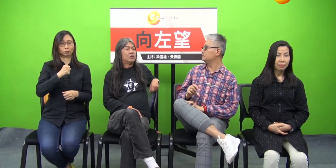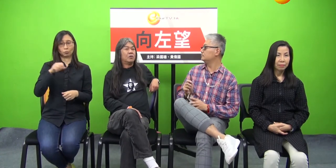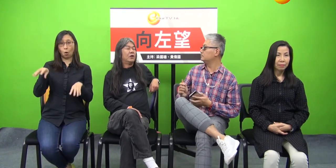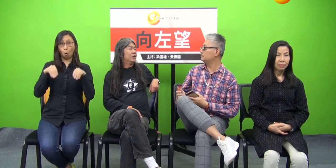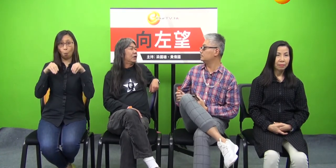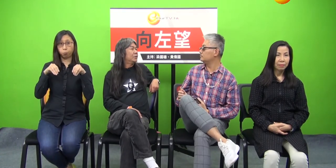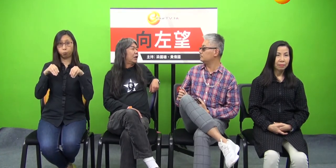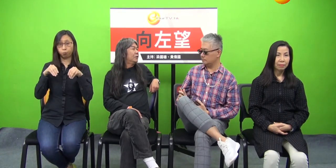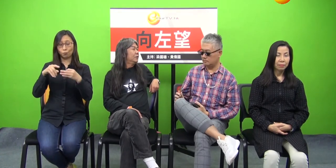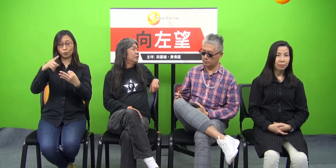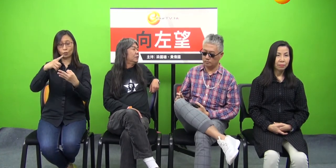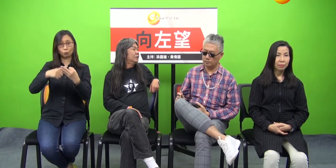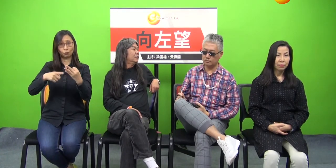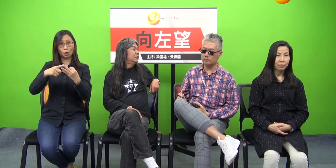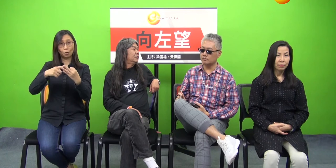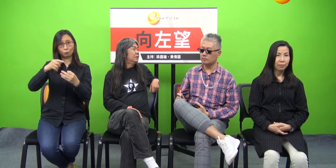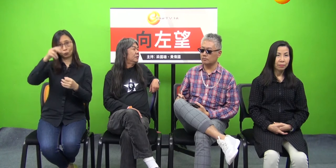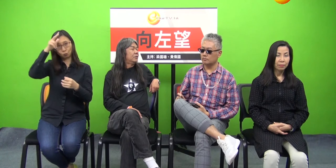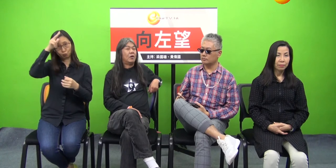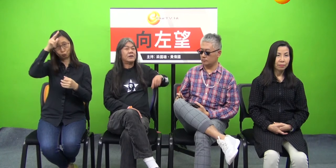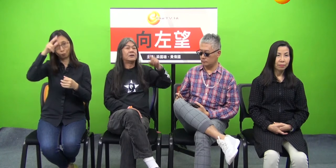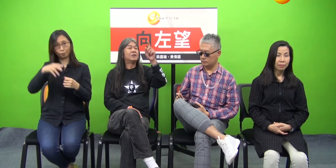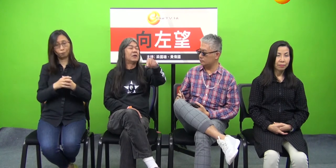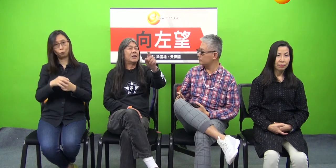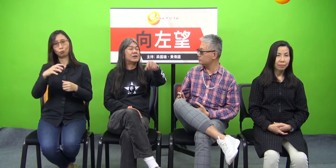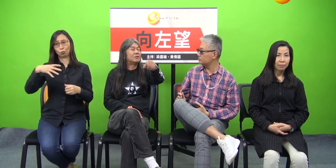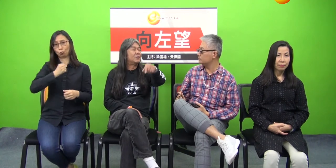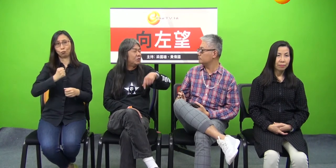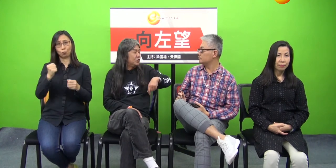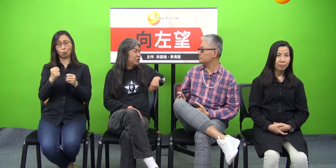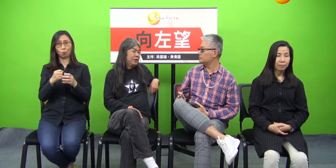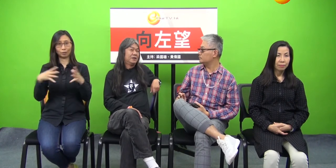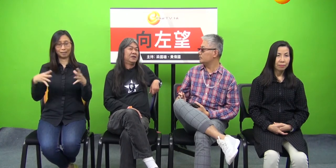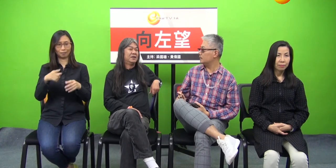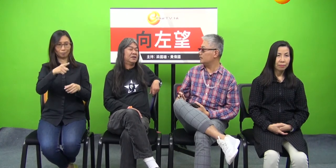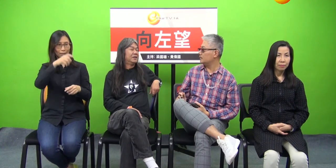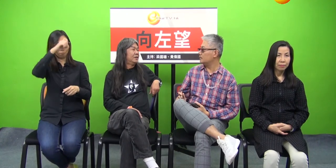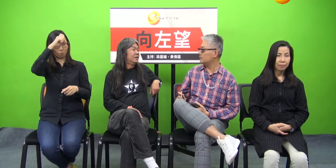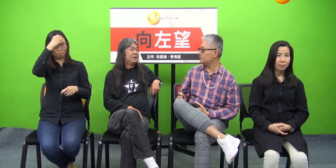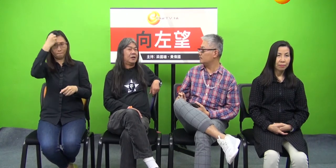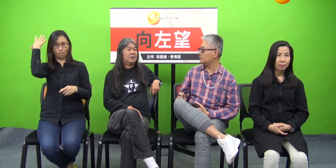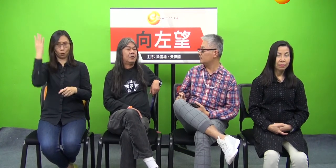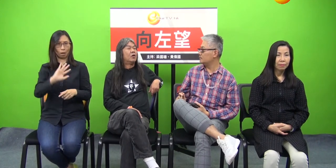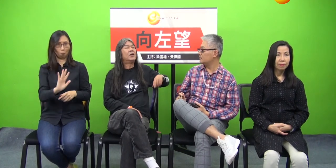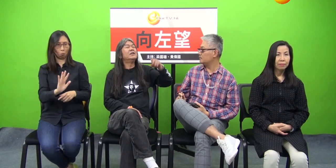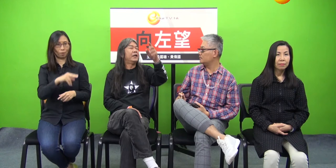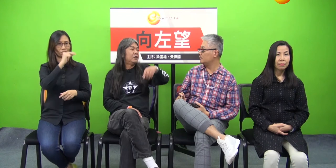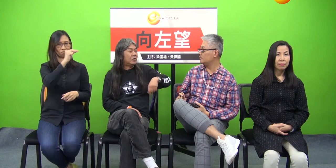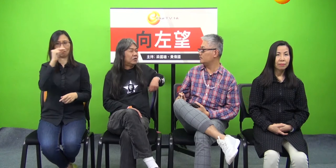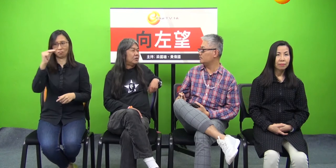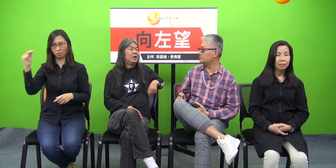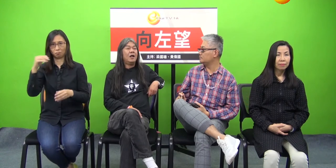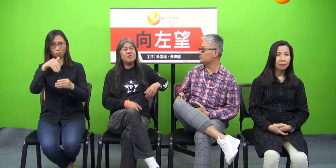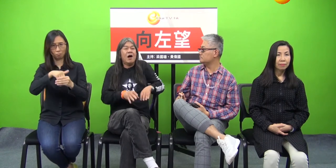個總理嘅權能咁大咩？咁忘記七十票選出嚟嘅啫，你講乜嘢喺